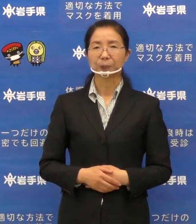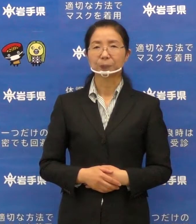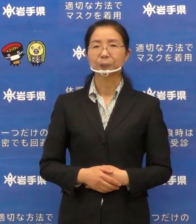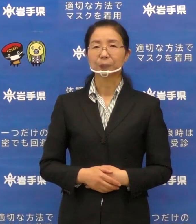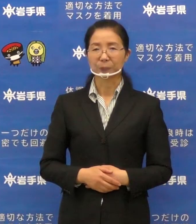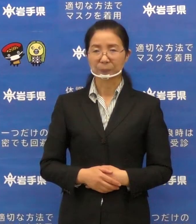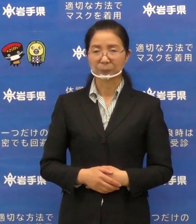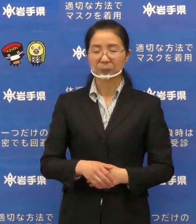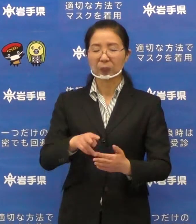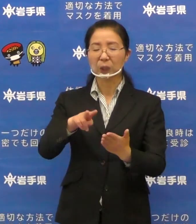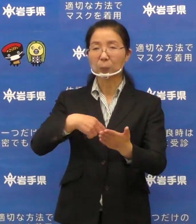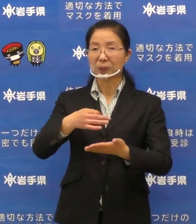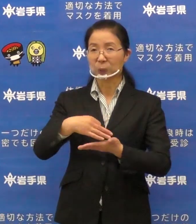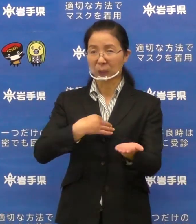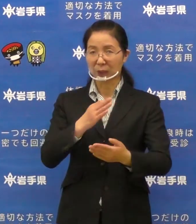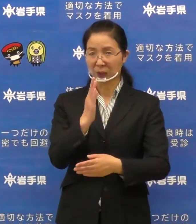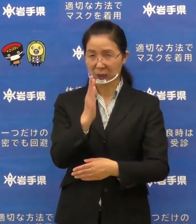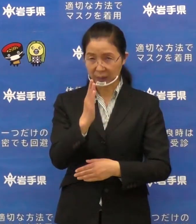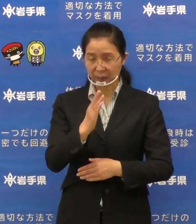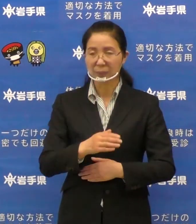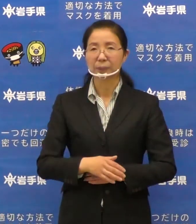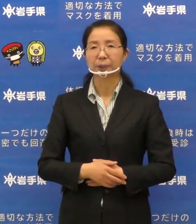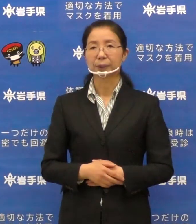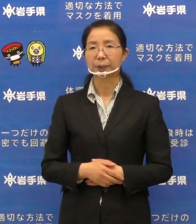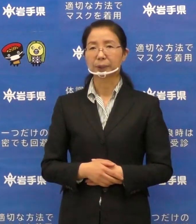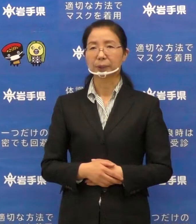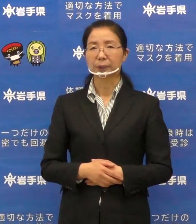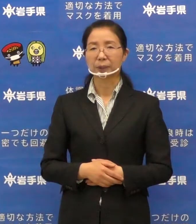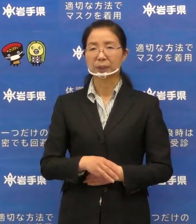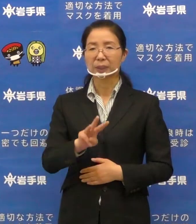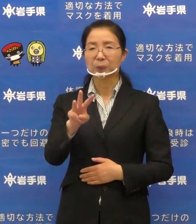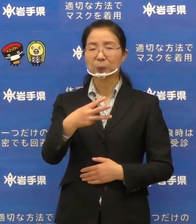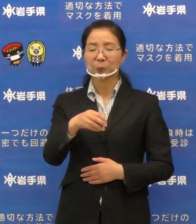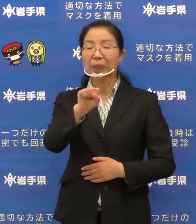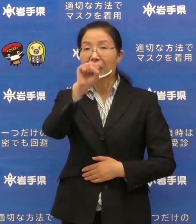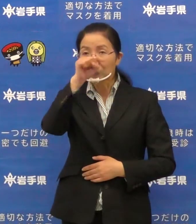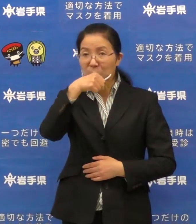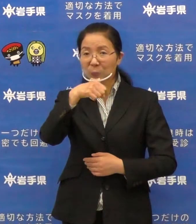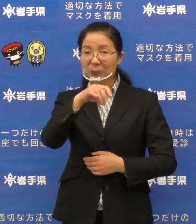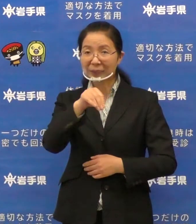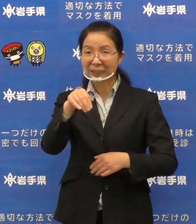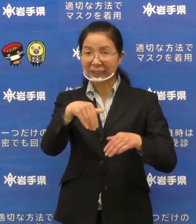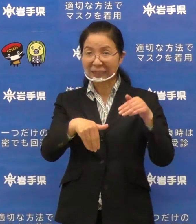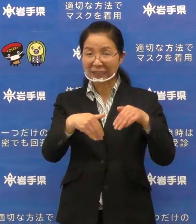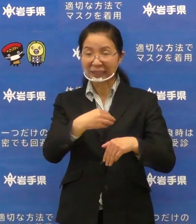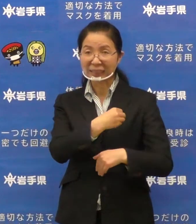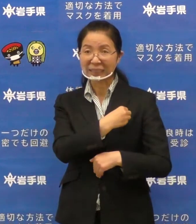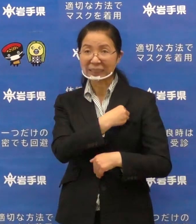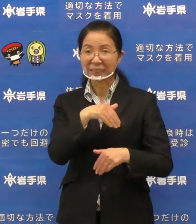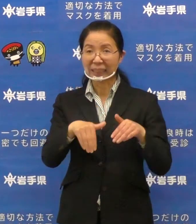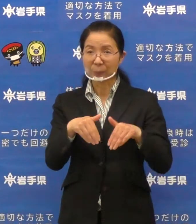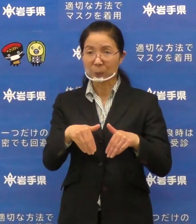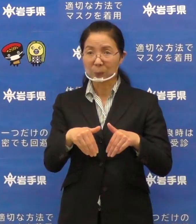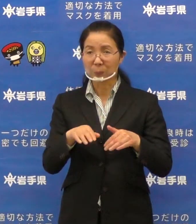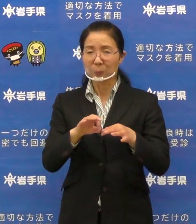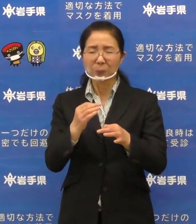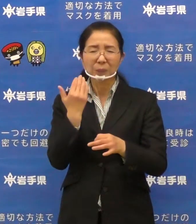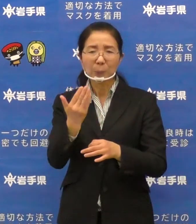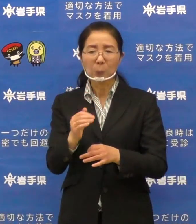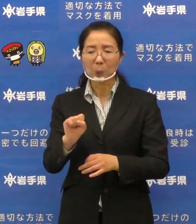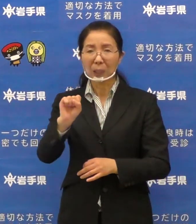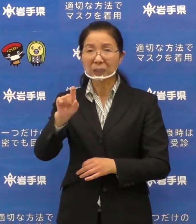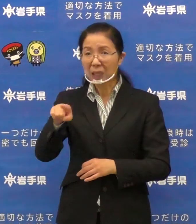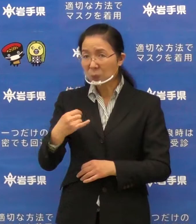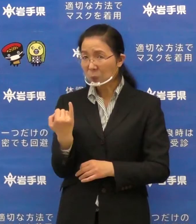読売新聞の中根です。よろしくお願いします、はい、私も衆院選の件で伺いたいんですけれども、先ほど佐野さん